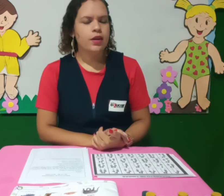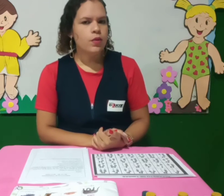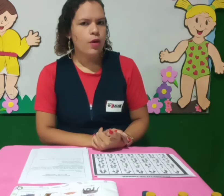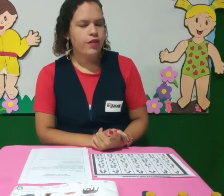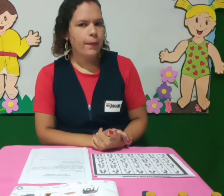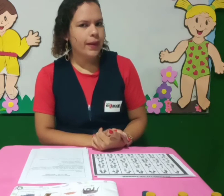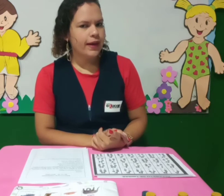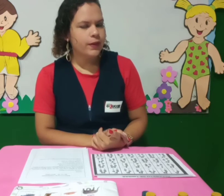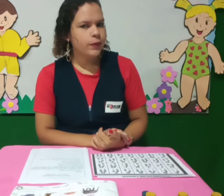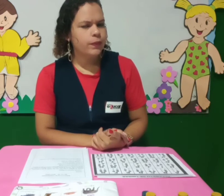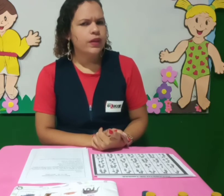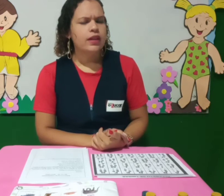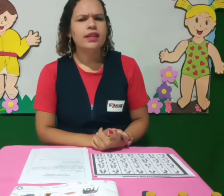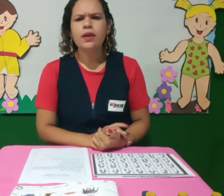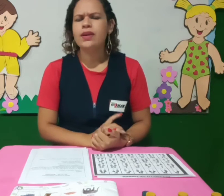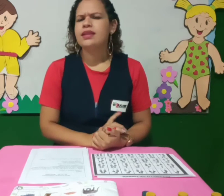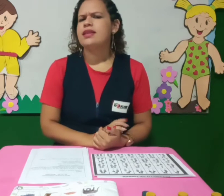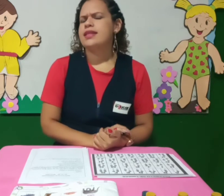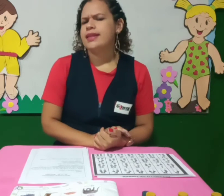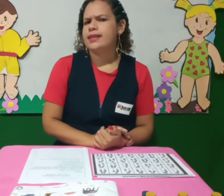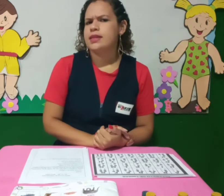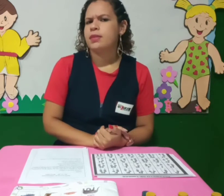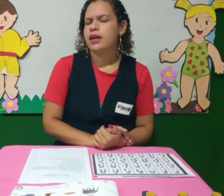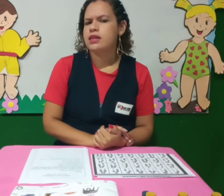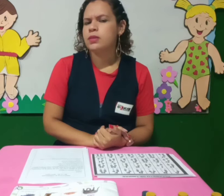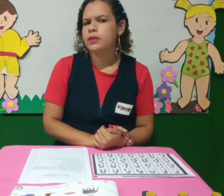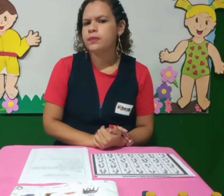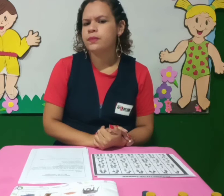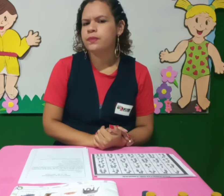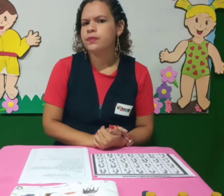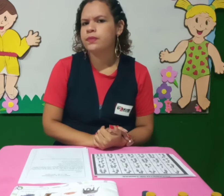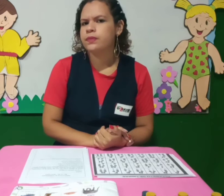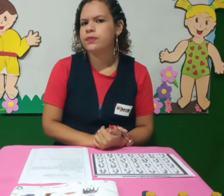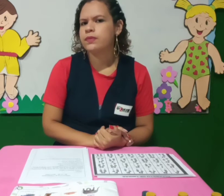o alfabeto tem quantas letras mesmo?